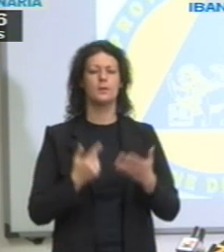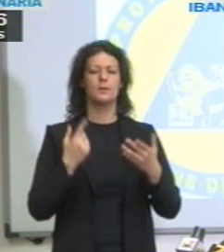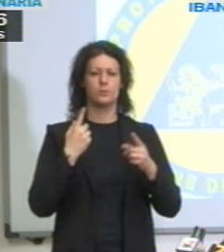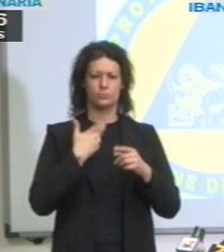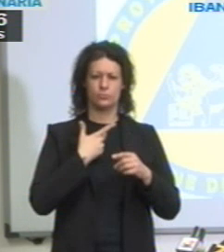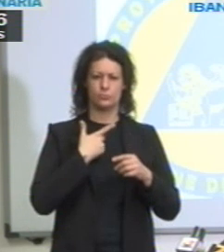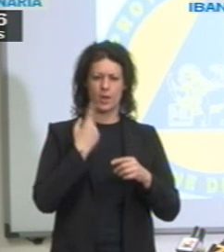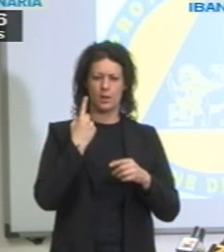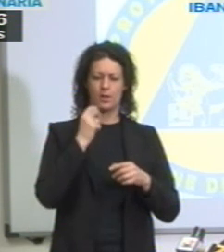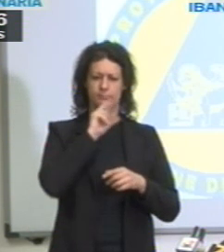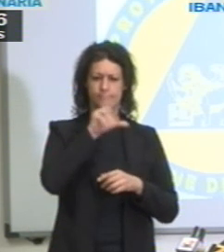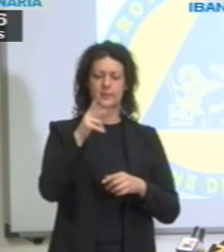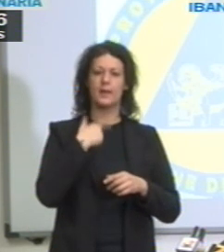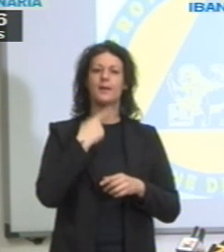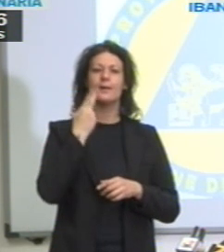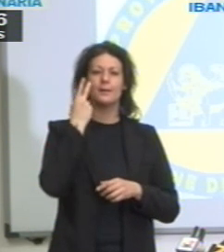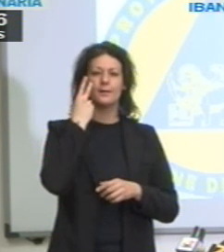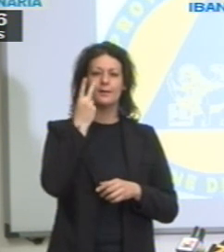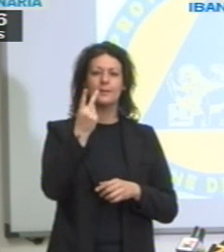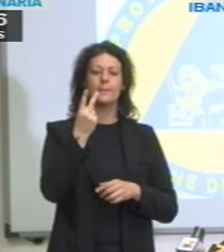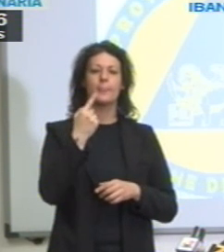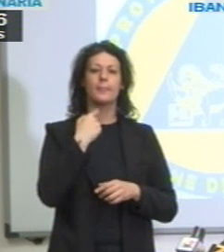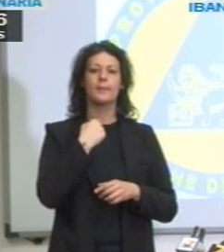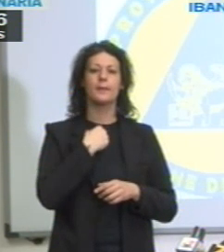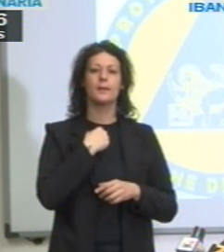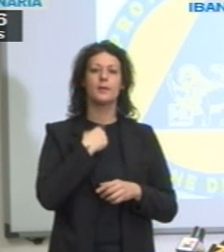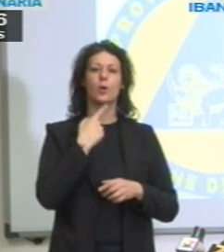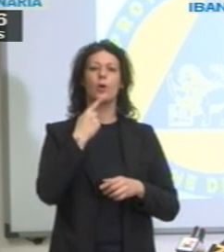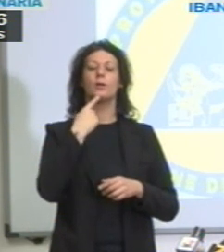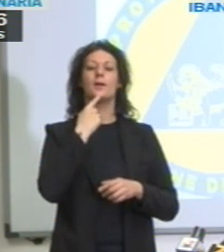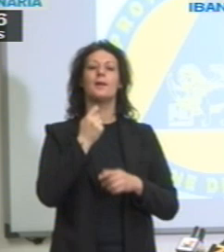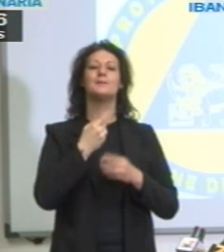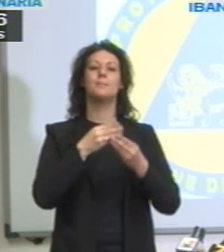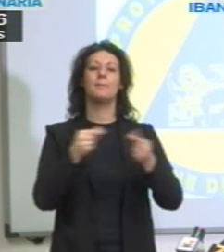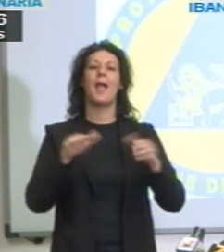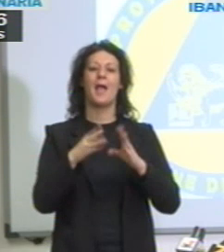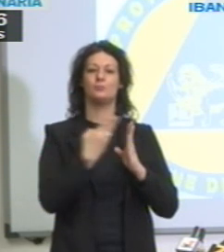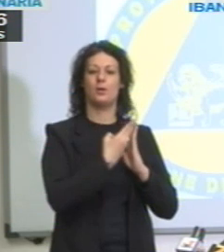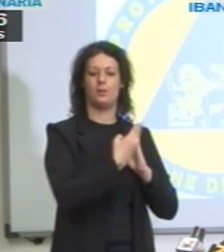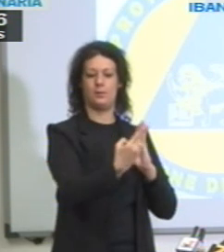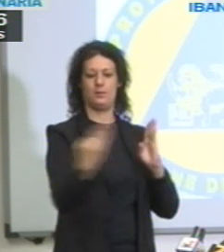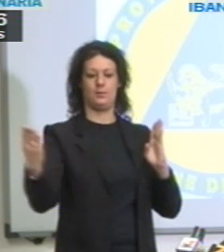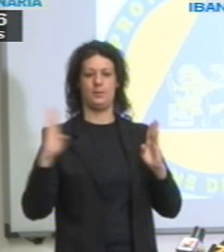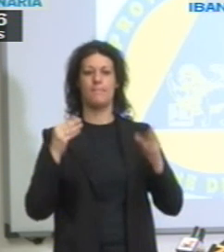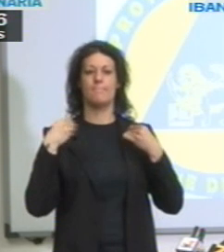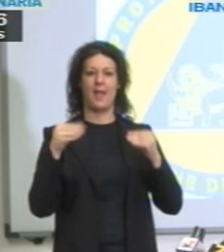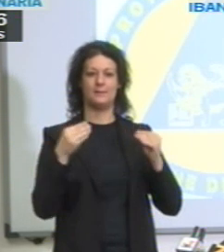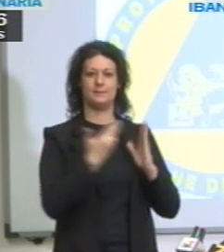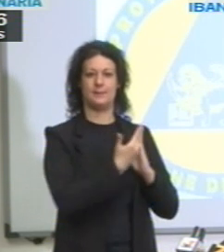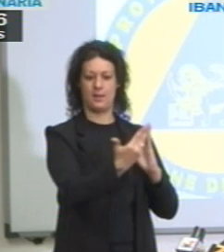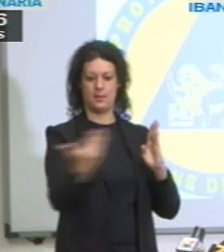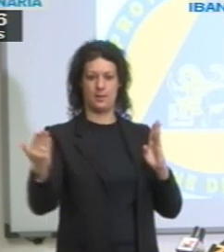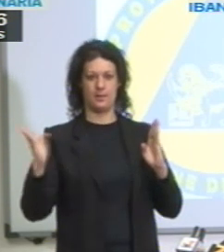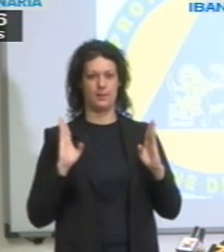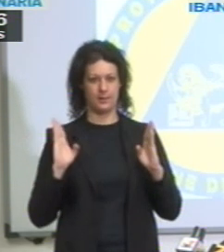che io ho contestato quei bozzetti dei box in plexiglass. Ci siamo fatti male con quei box, eh? Siamo finiti sulla